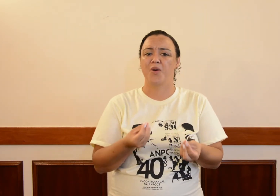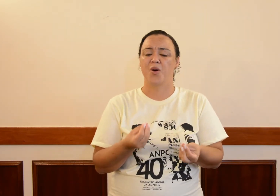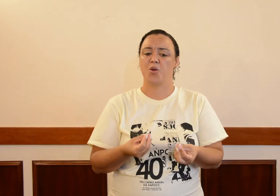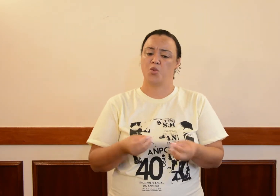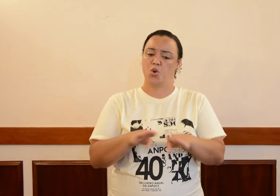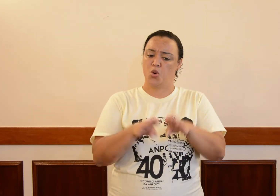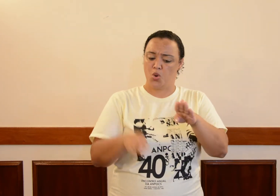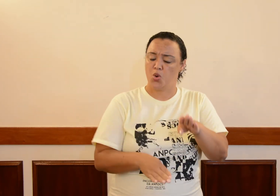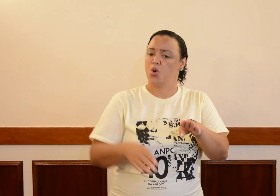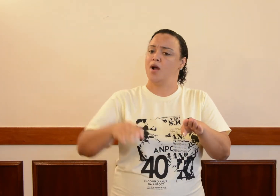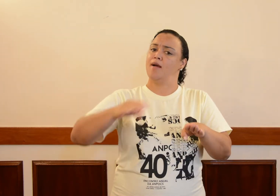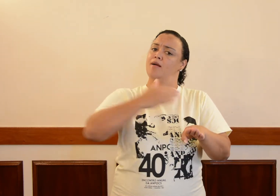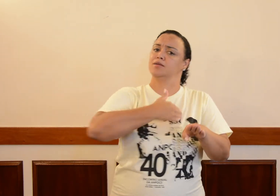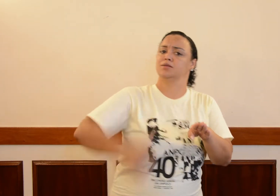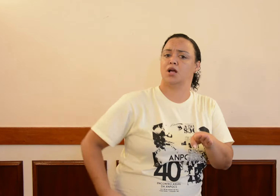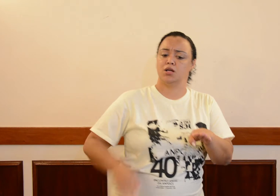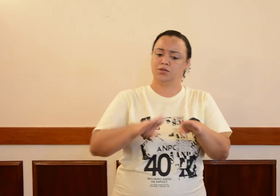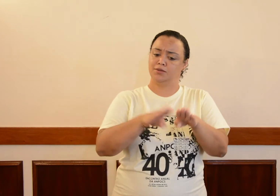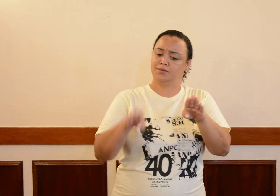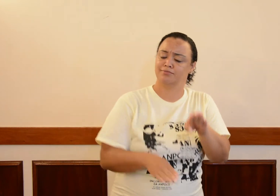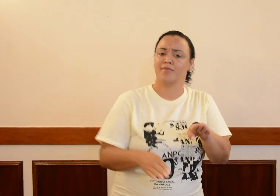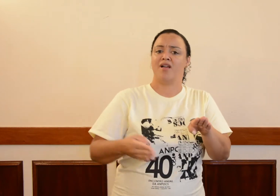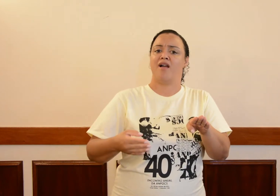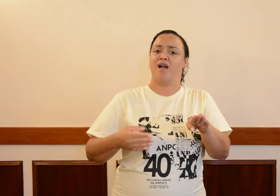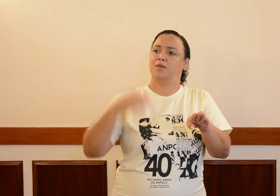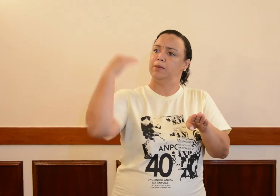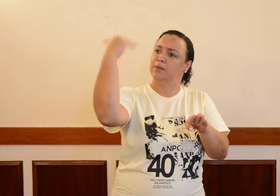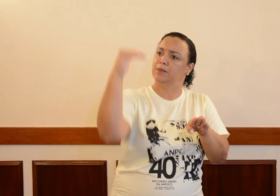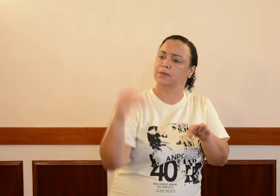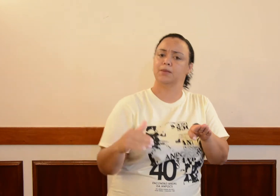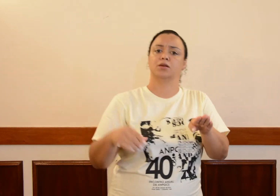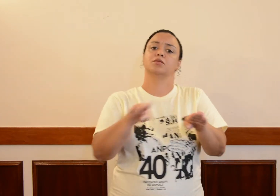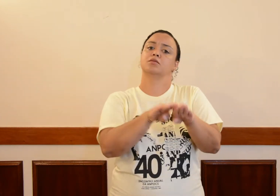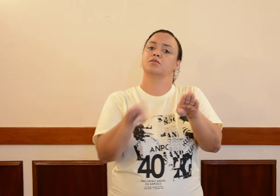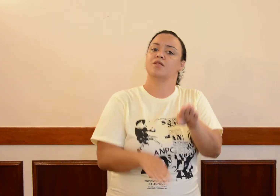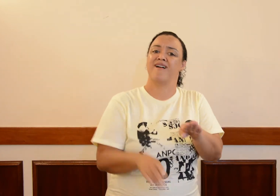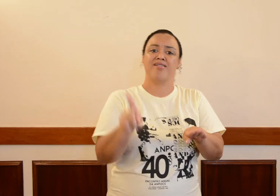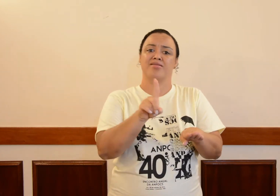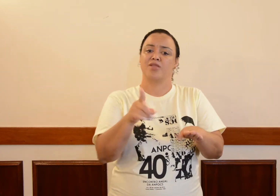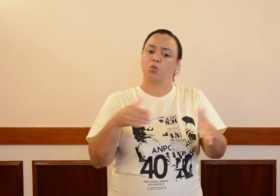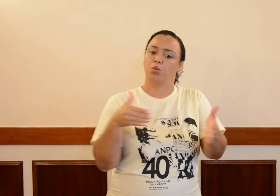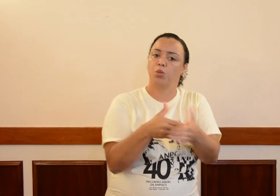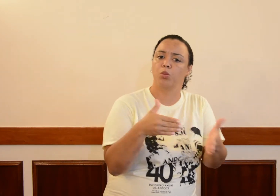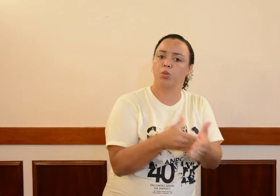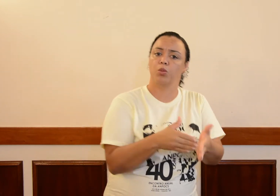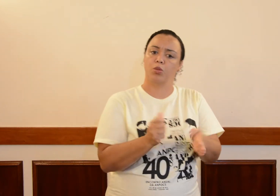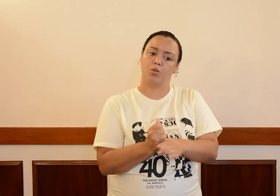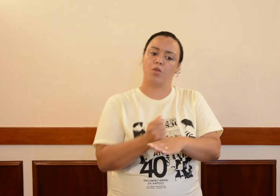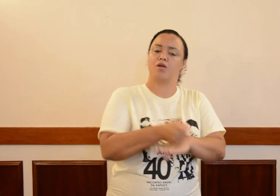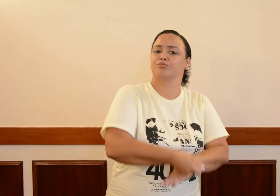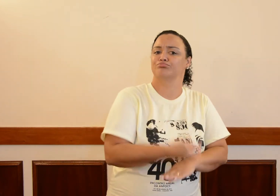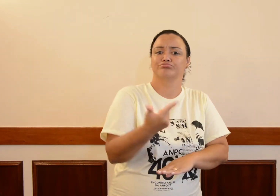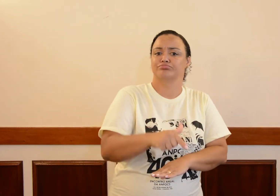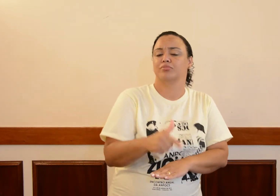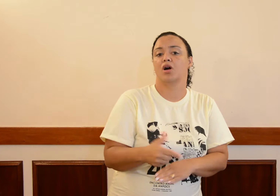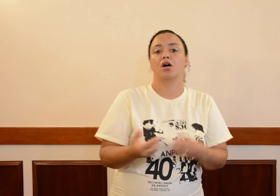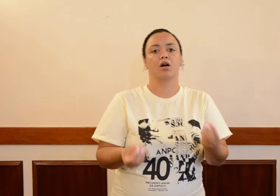às classificações, a estereótipos, à não acessibilidade, lança a luz sobre o seu espaço e seu papel nesse processo